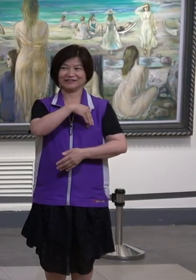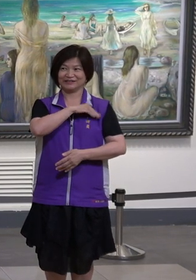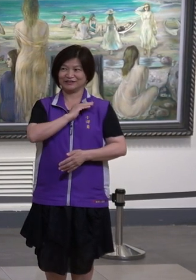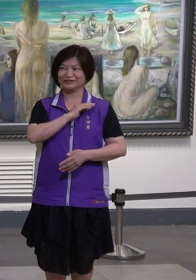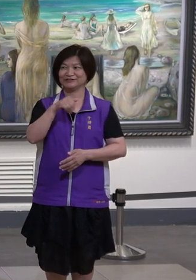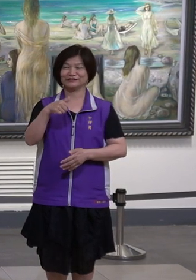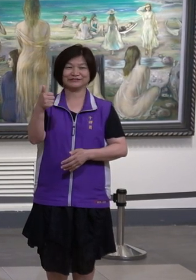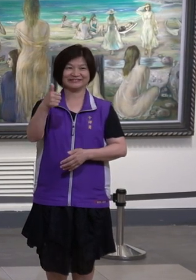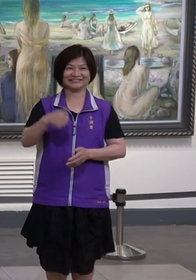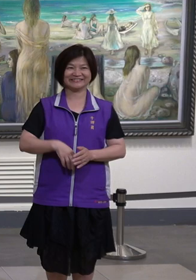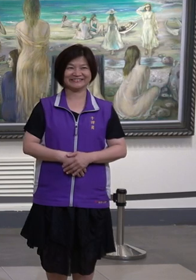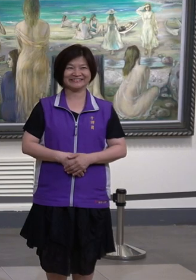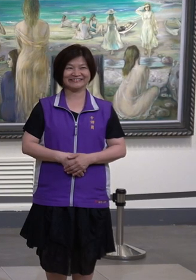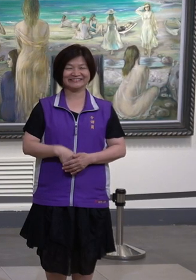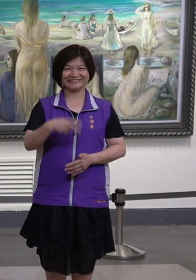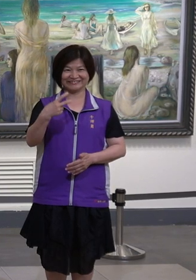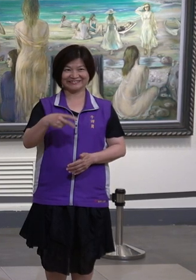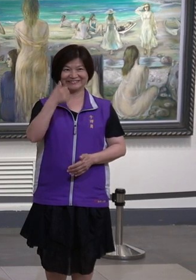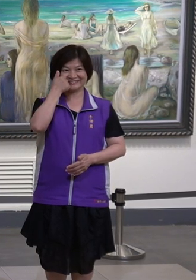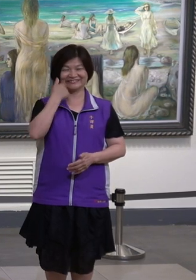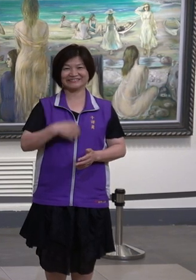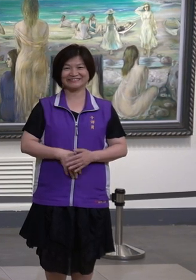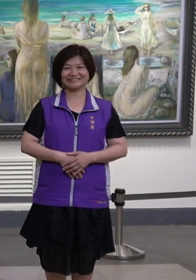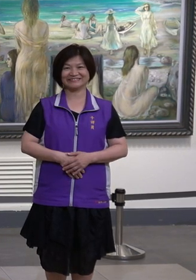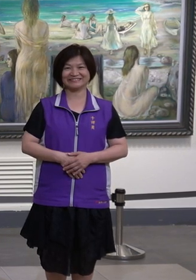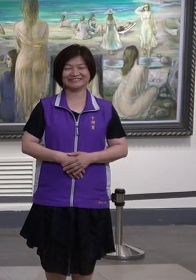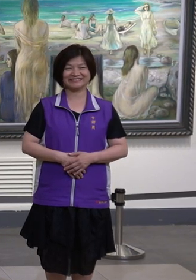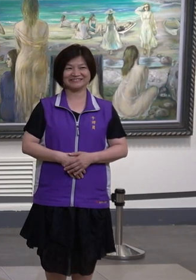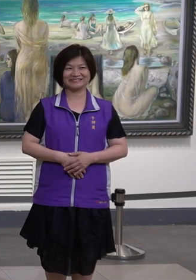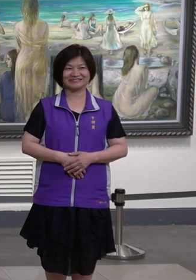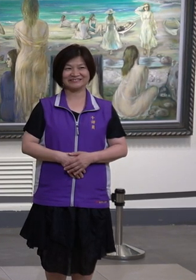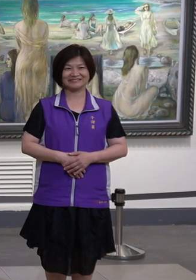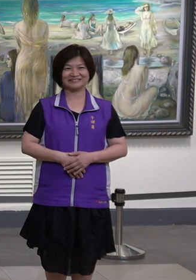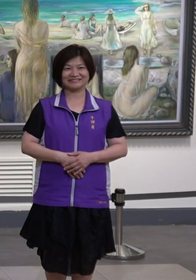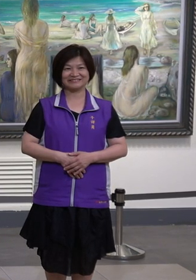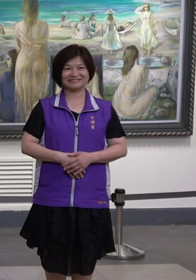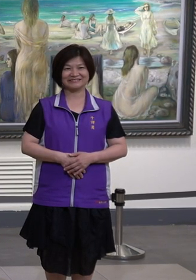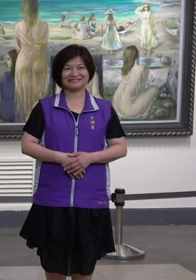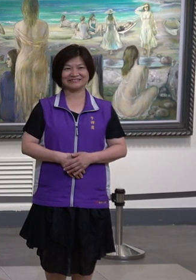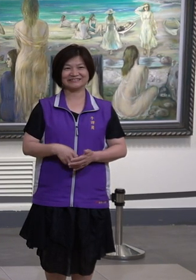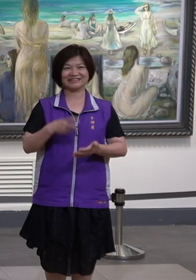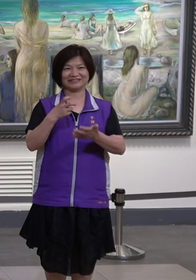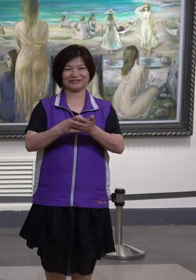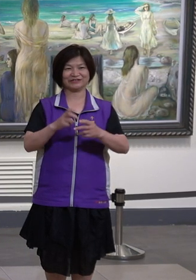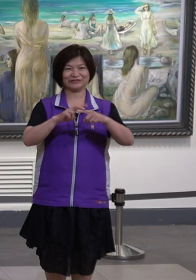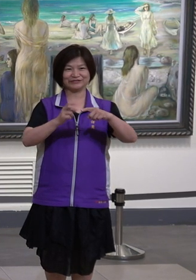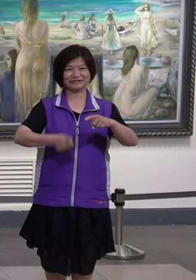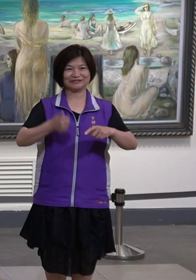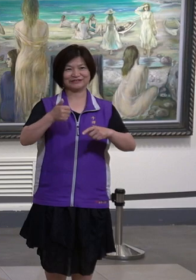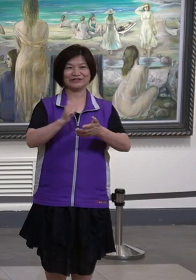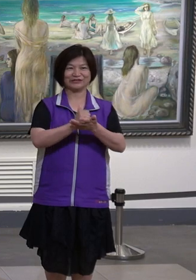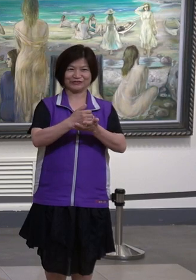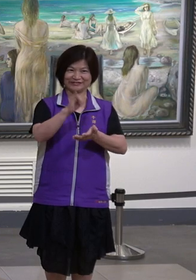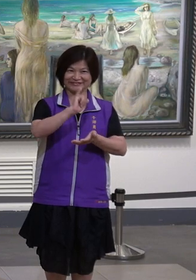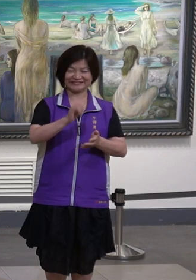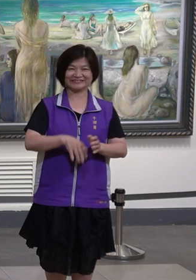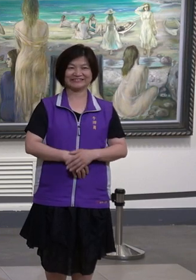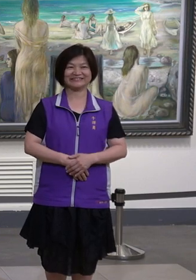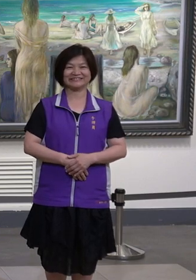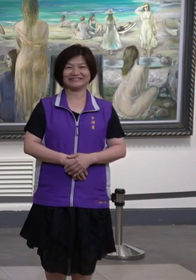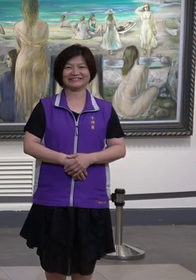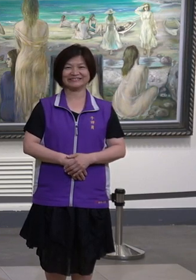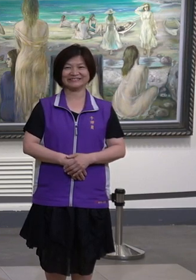董事长，还有这个严文龙严董事长、翁新珠翁前诸